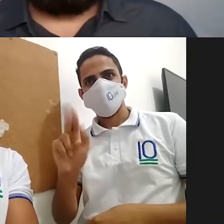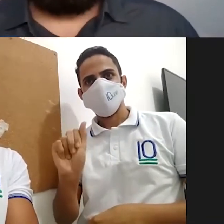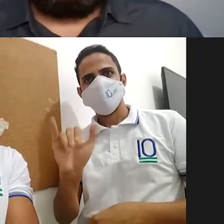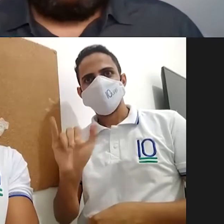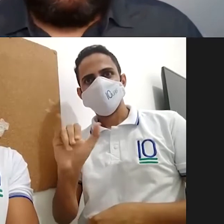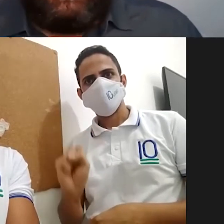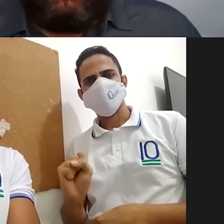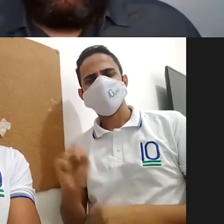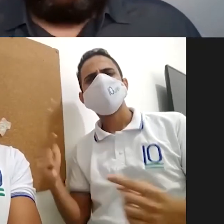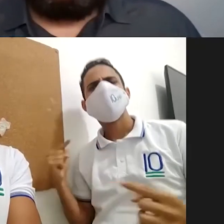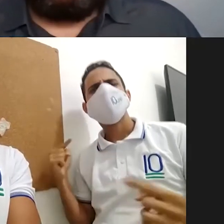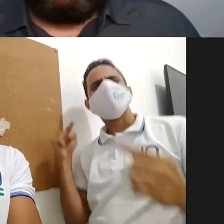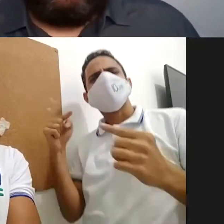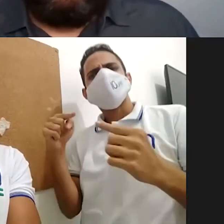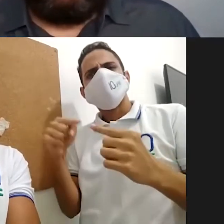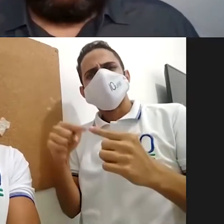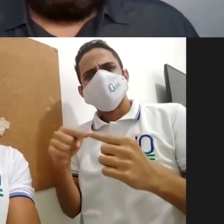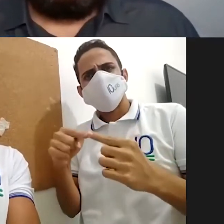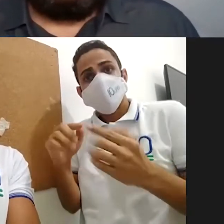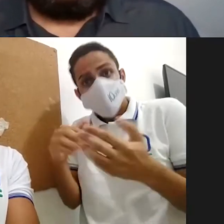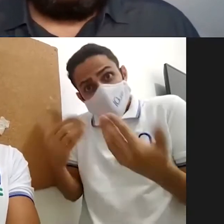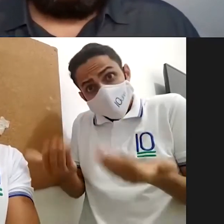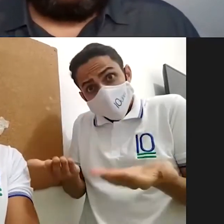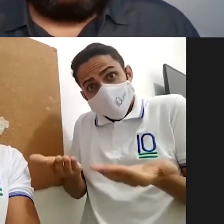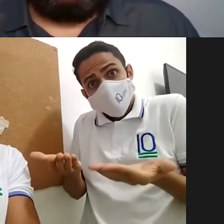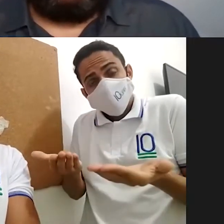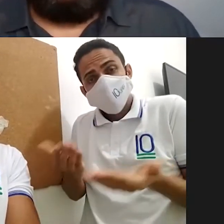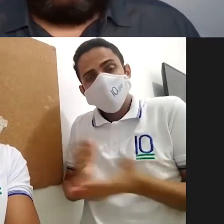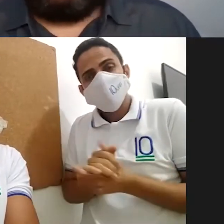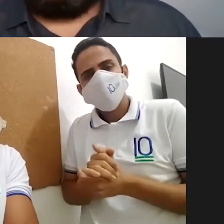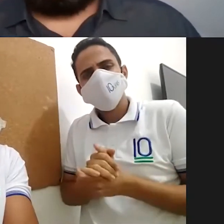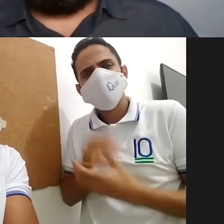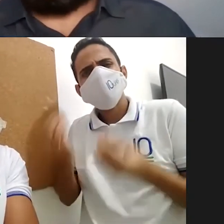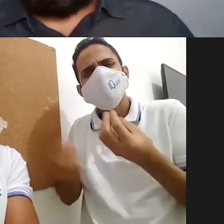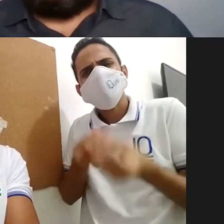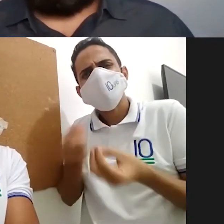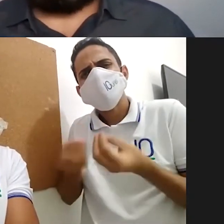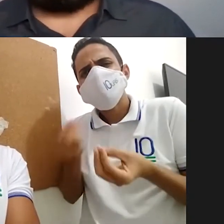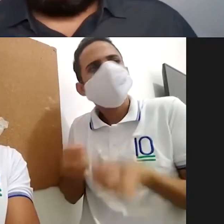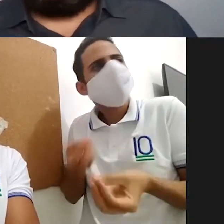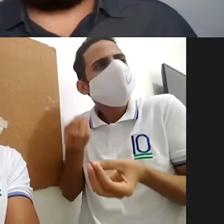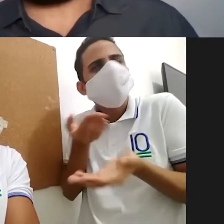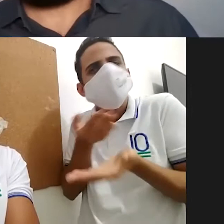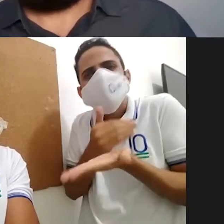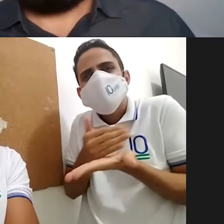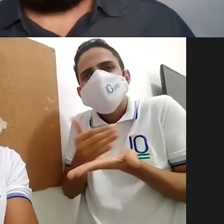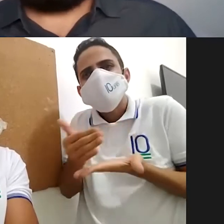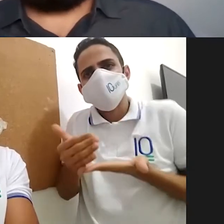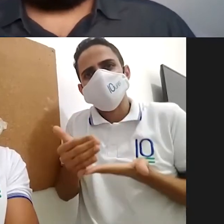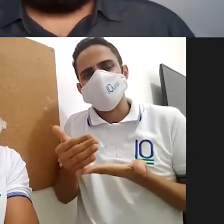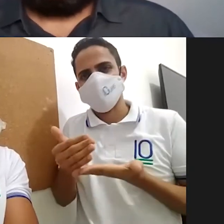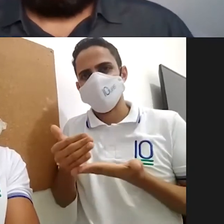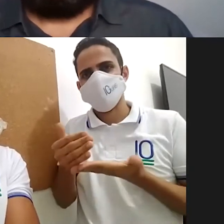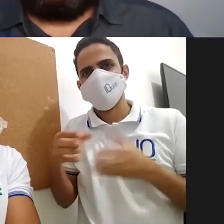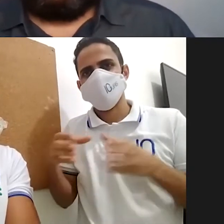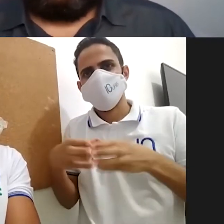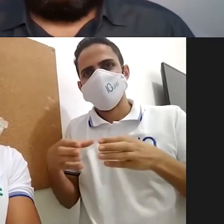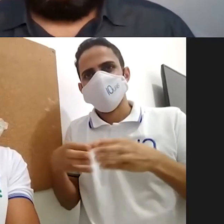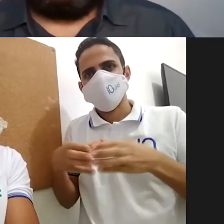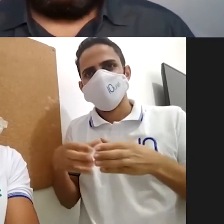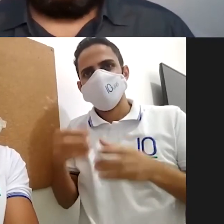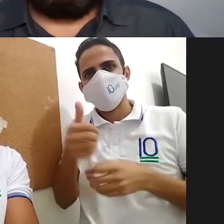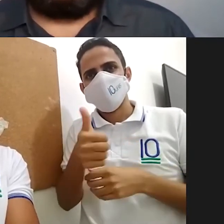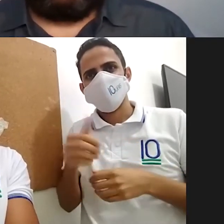né? Como é que surgiu essa ideia, qual é o objetivo dessa pré-candidatura dos 10 iguais